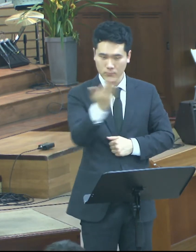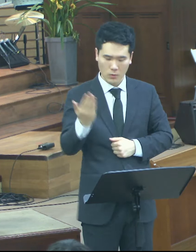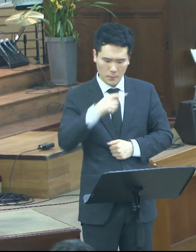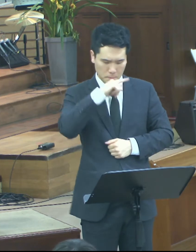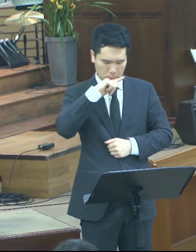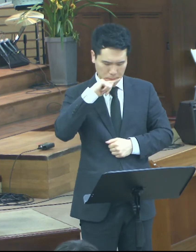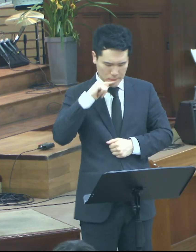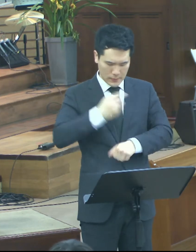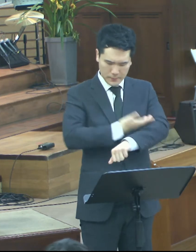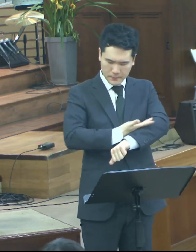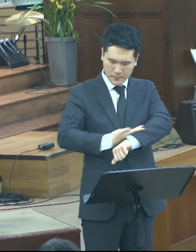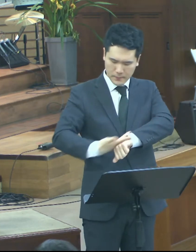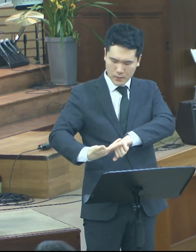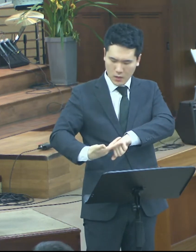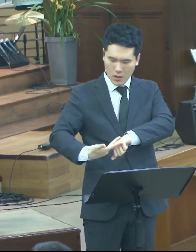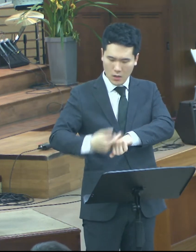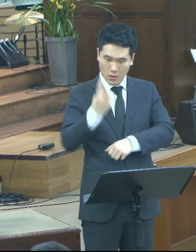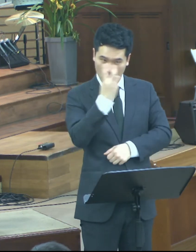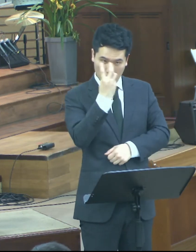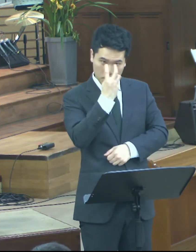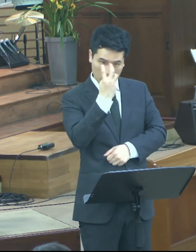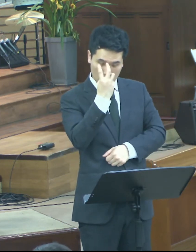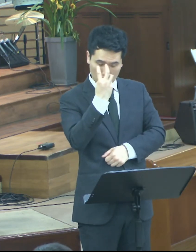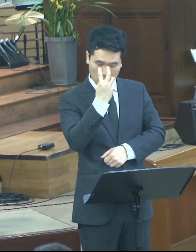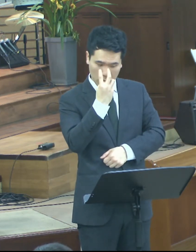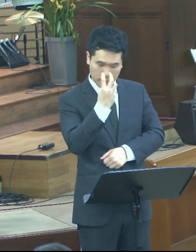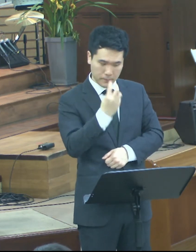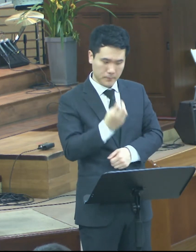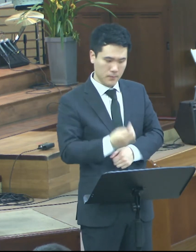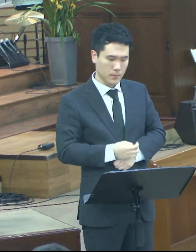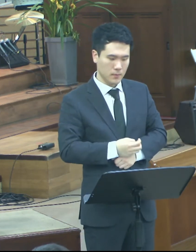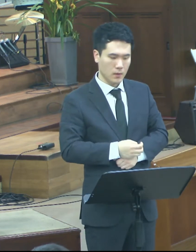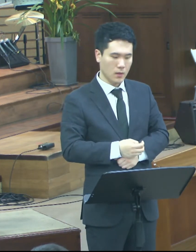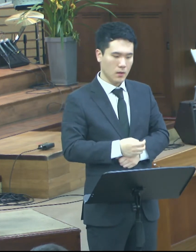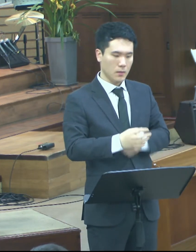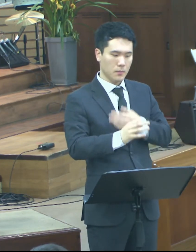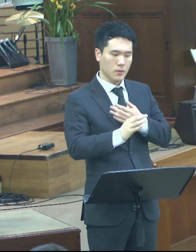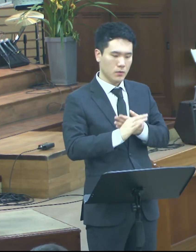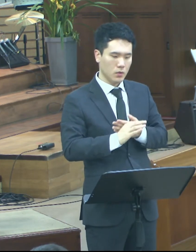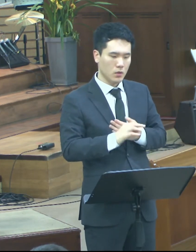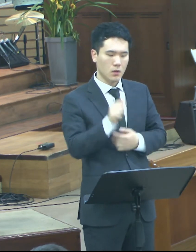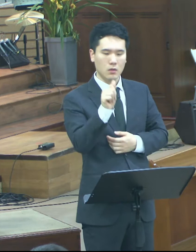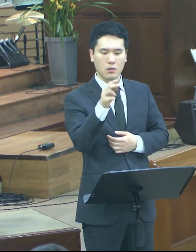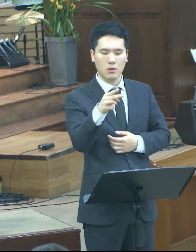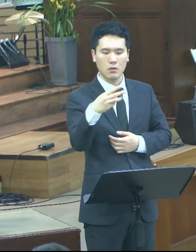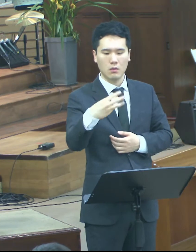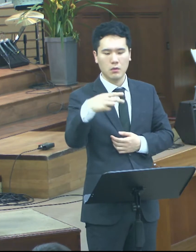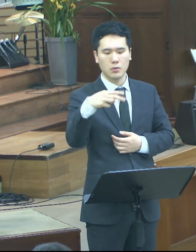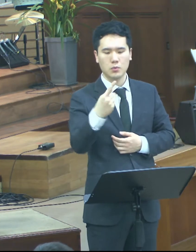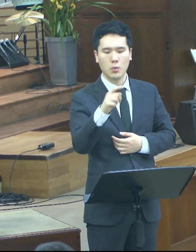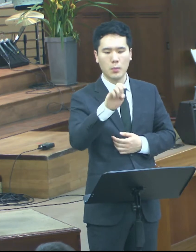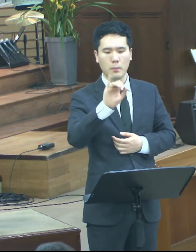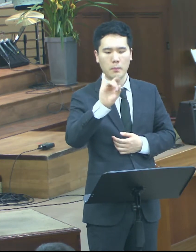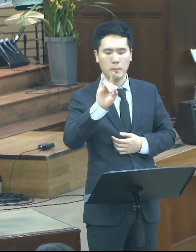받잖아요. 그러면 혈액 검사 진단하면 혈소판 수치도 나오고요. 고지혈인지